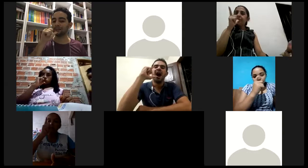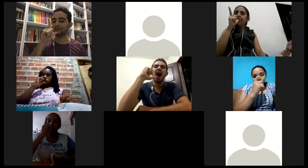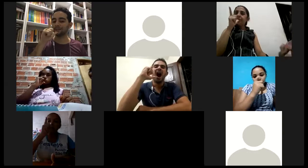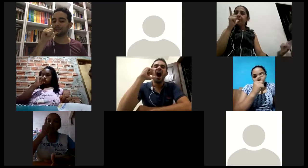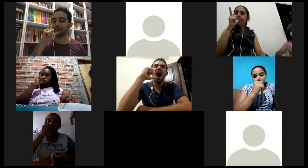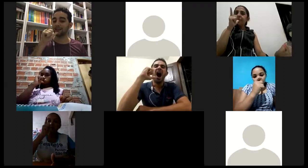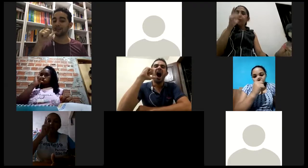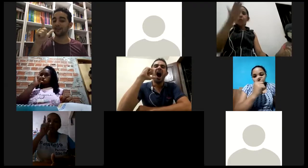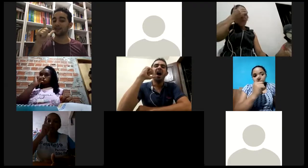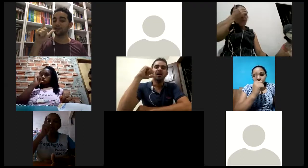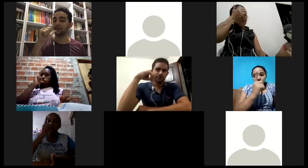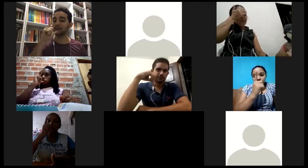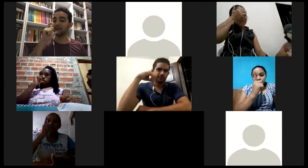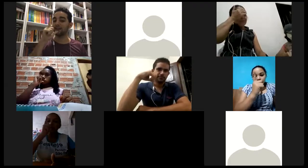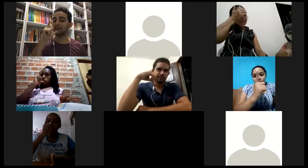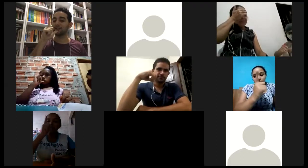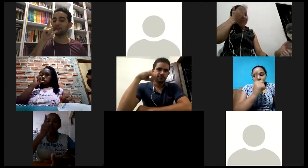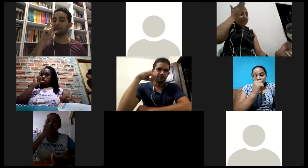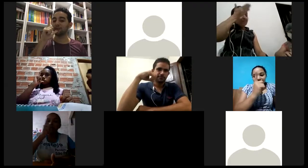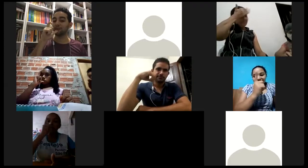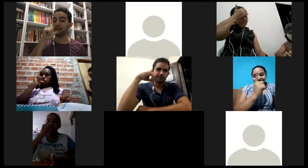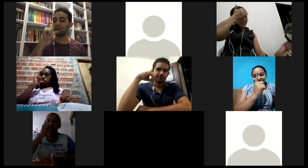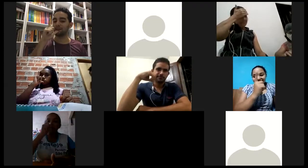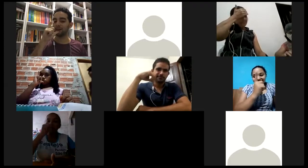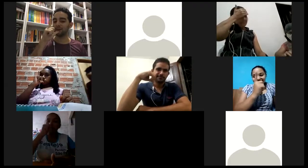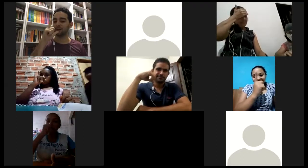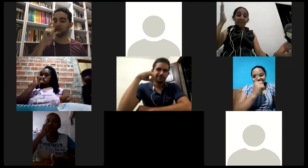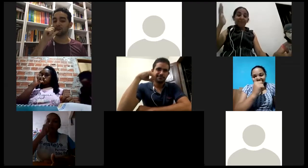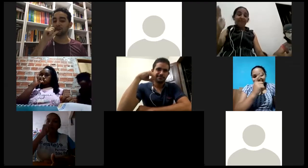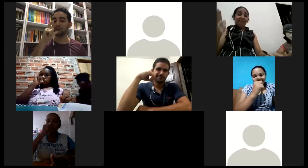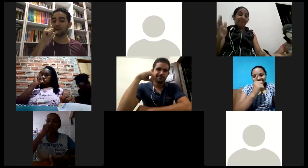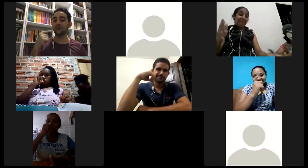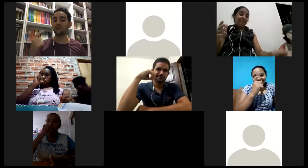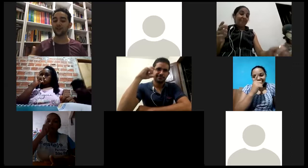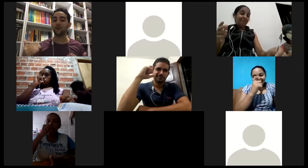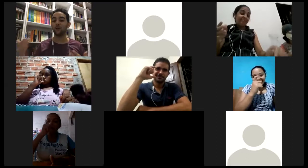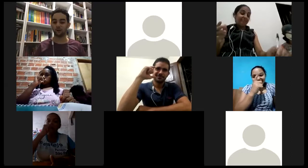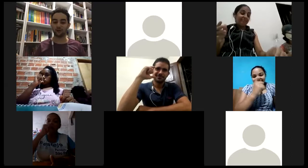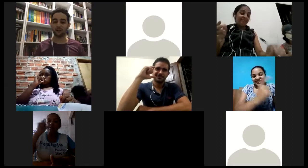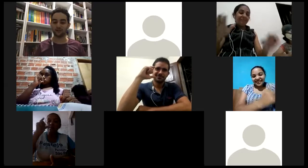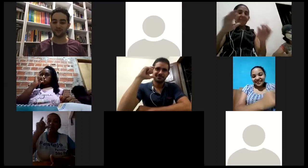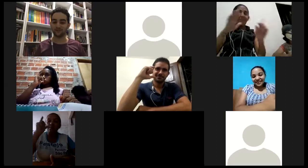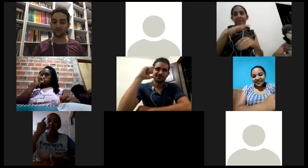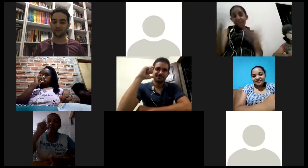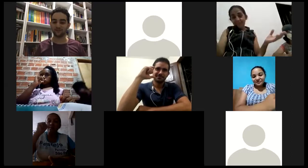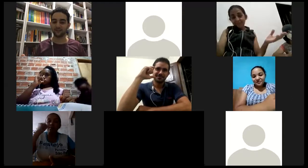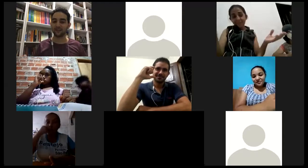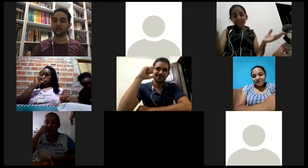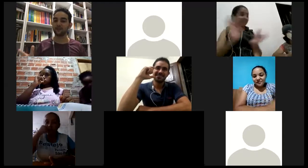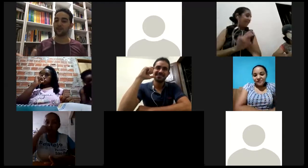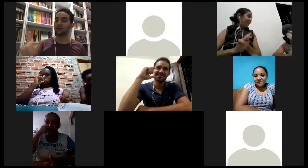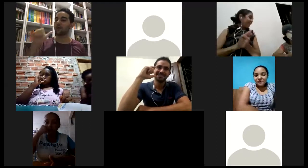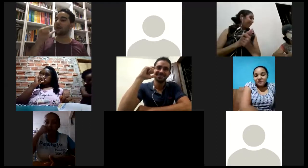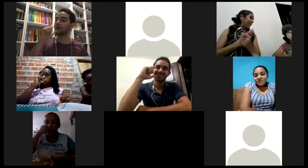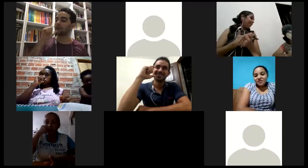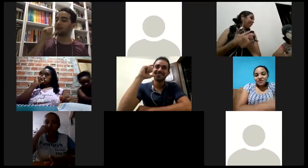pênis. Então, vocês têm que fazer o movimento do dedo, porque senão vocês vão estar querendo dizer outra coisa. Então, vocês